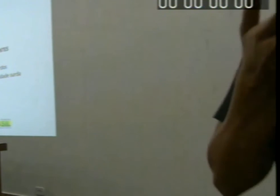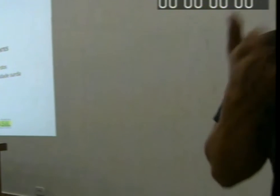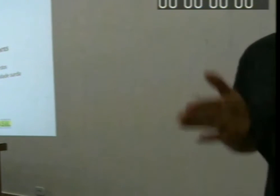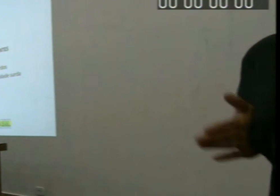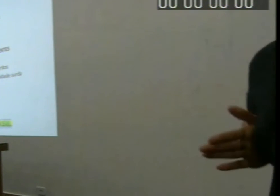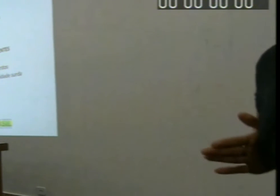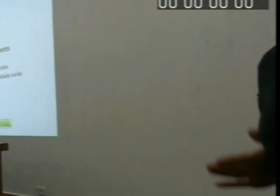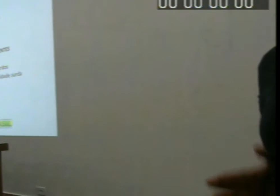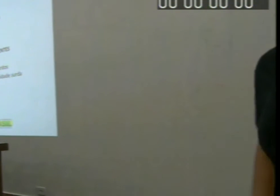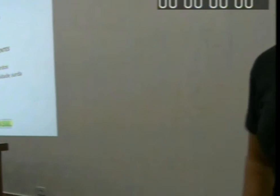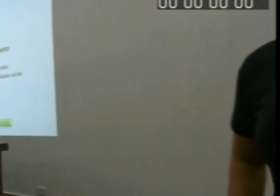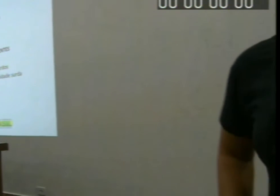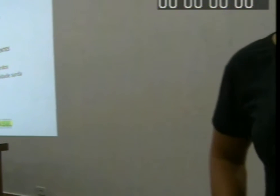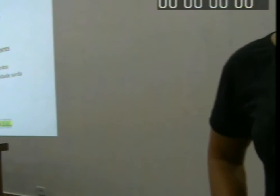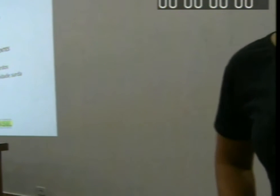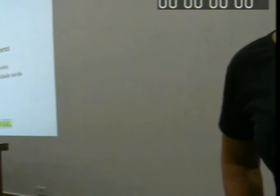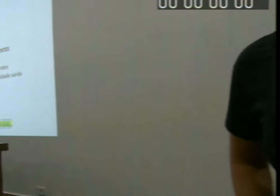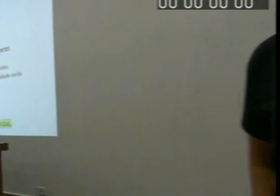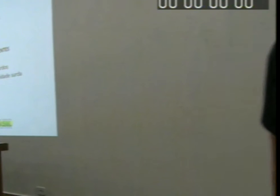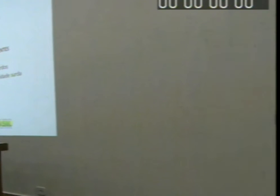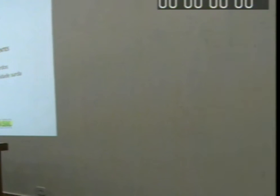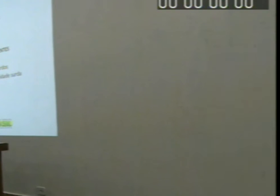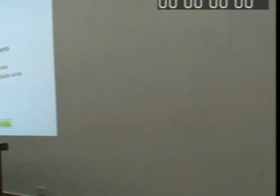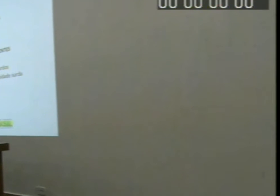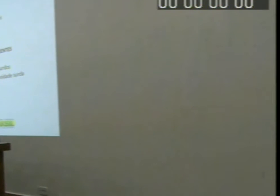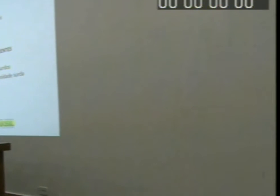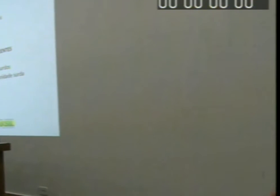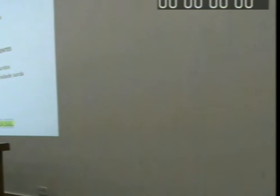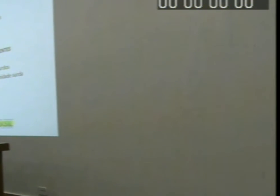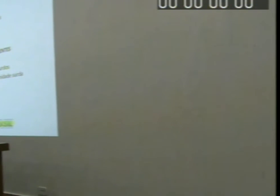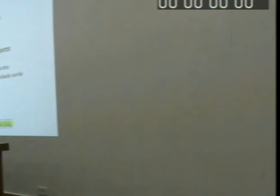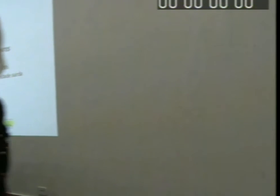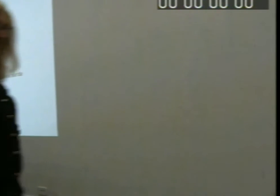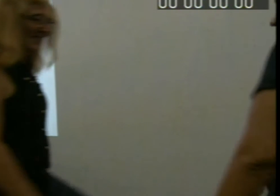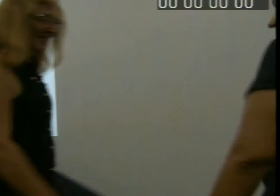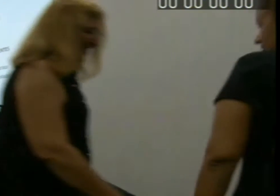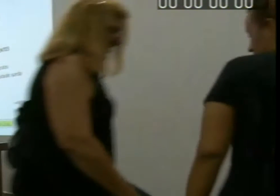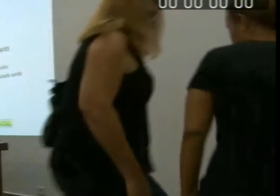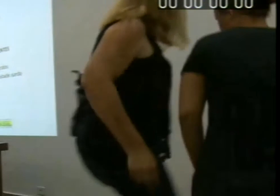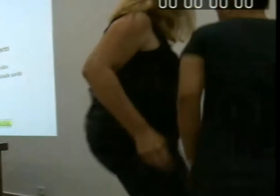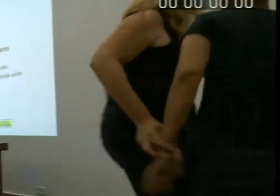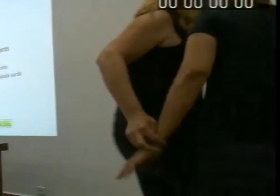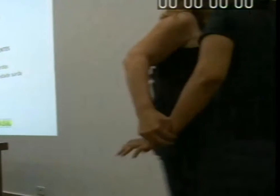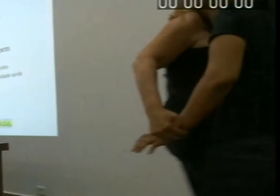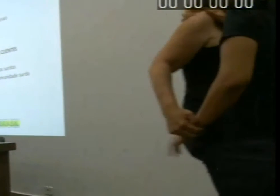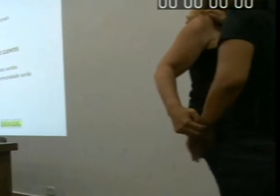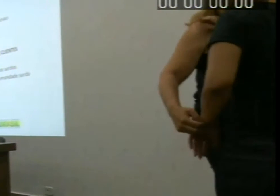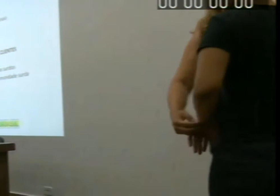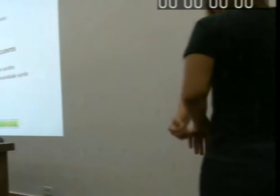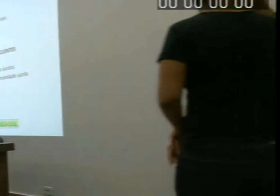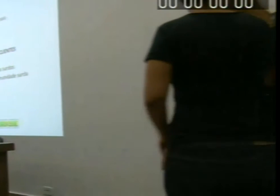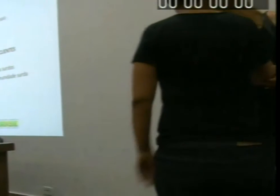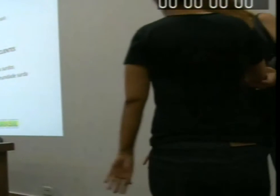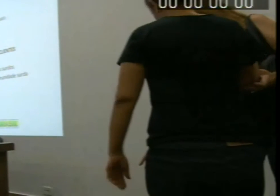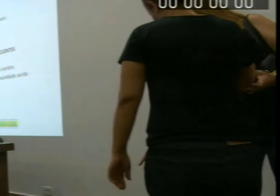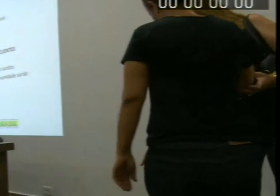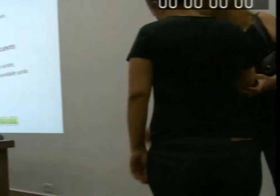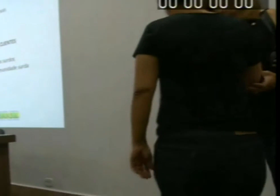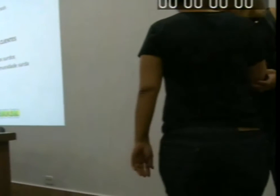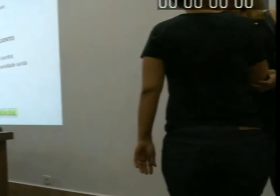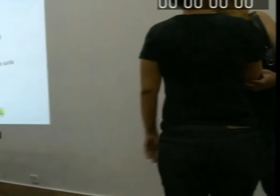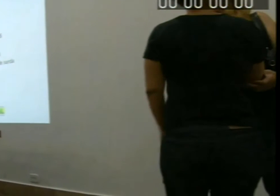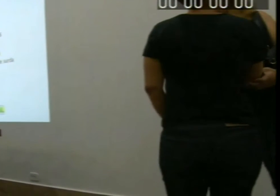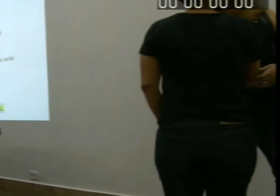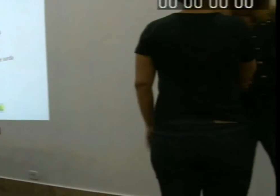a mais ia pedir ela quer não espera ela